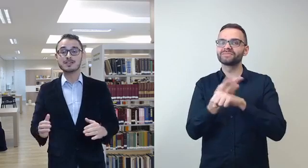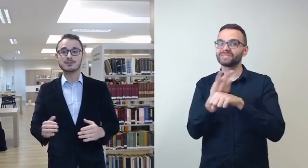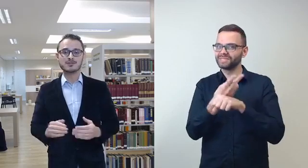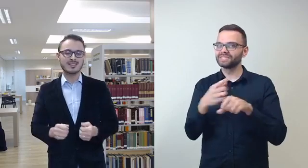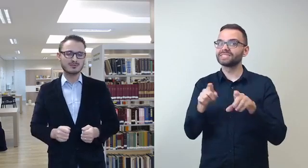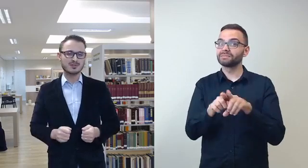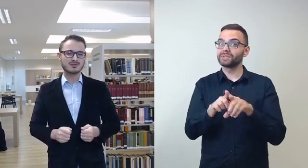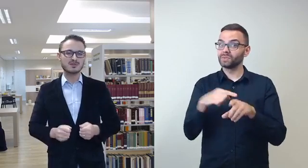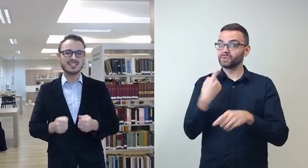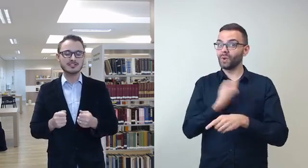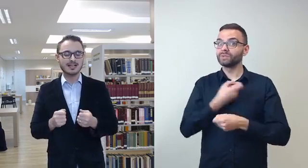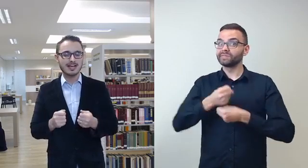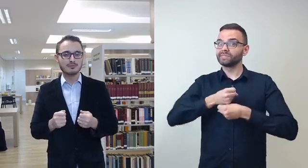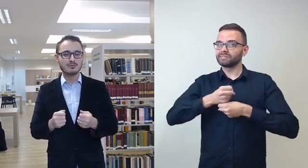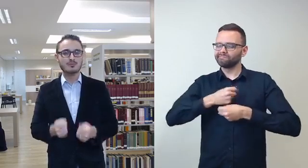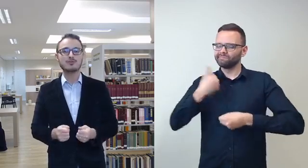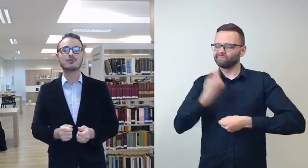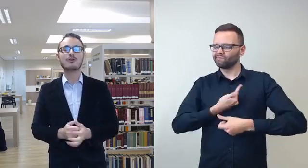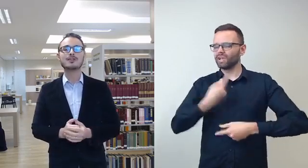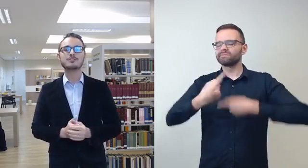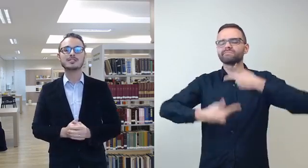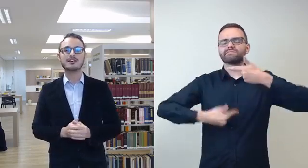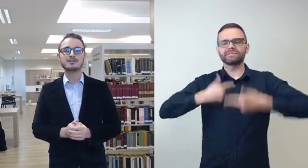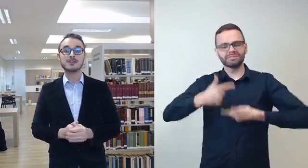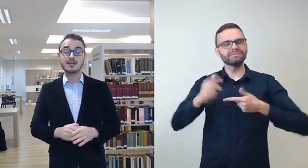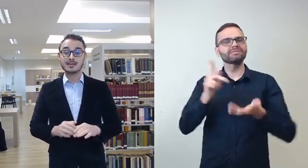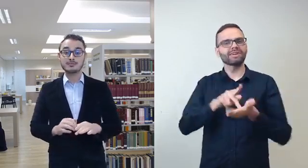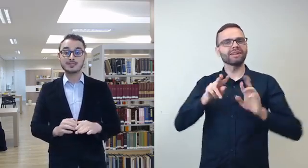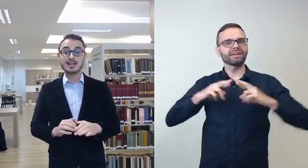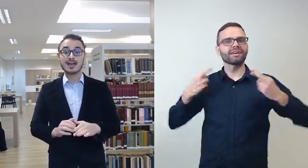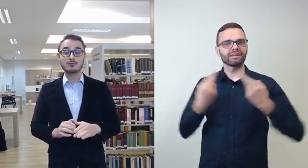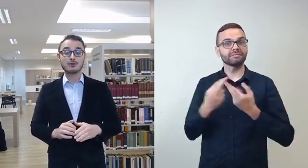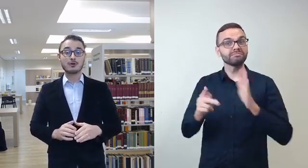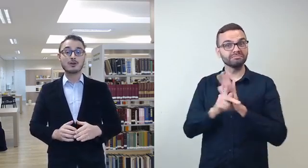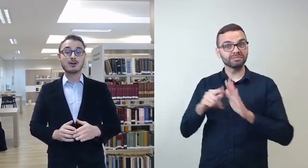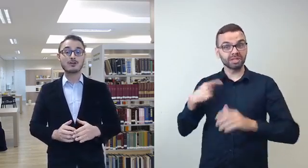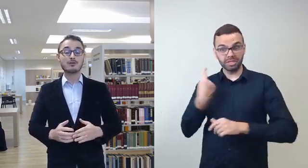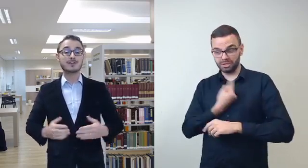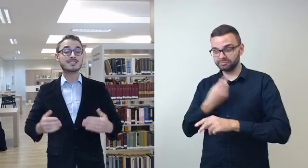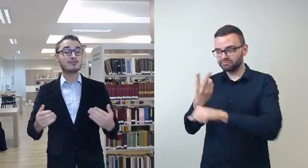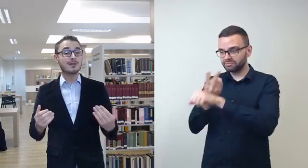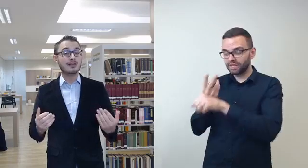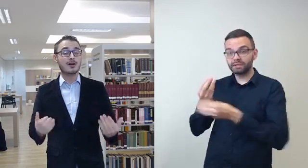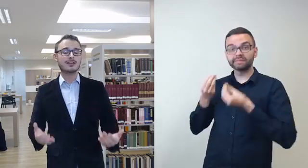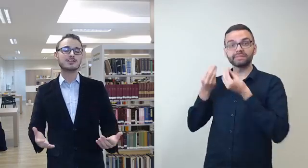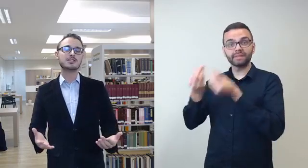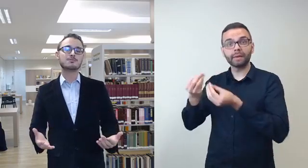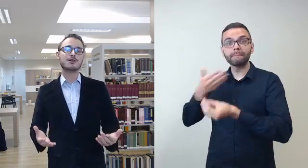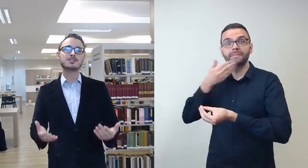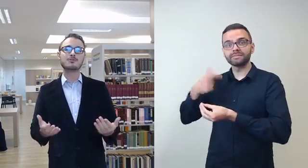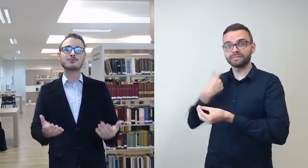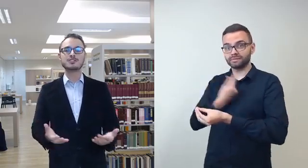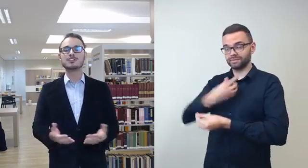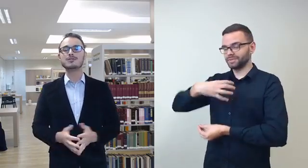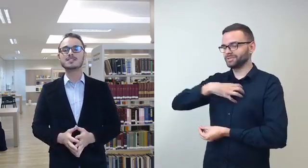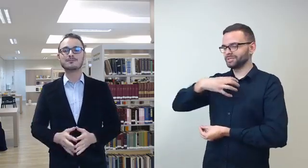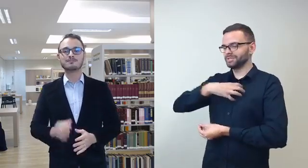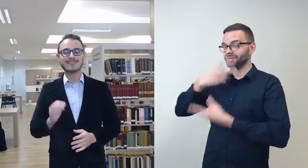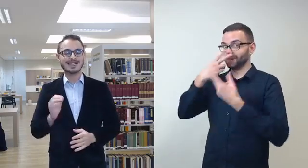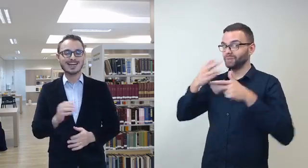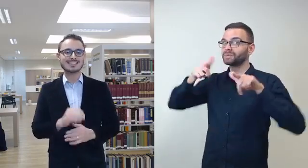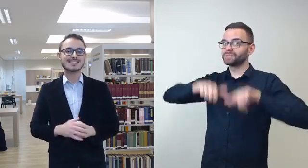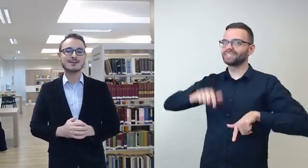últimos anos, temos nos dedicado muito ao reino de Deus e buscado oferecer o melhor que a gente pode como